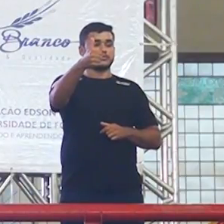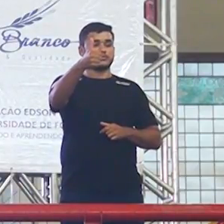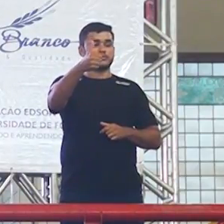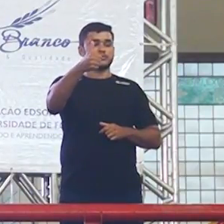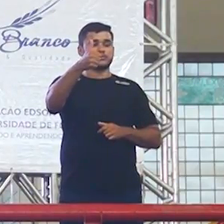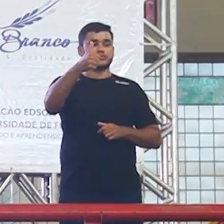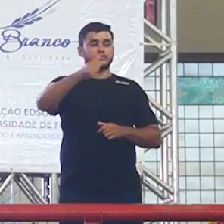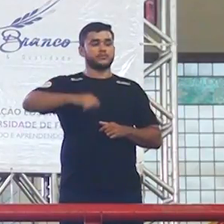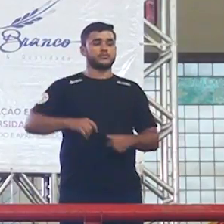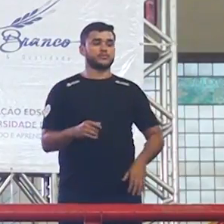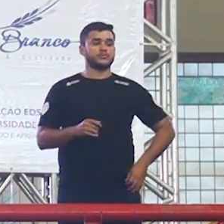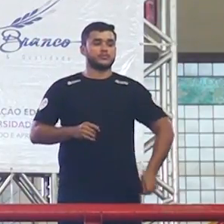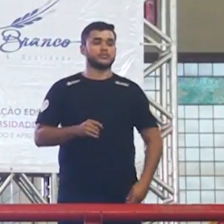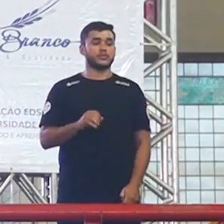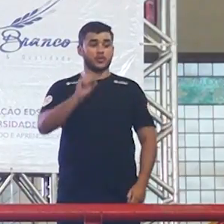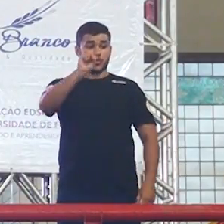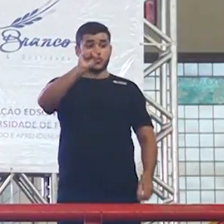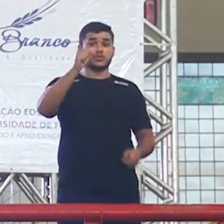Primeira questão.